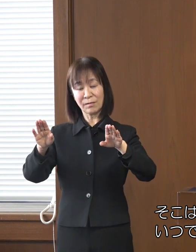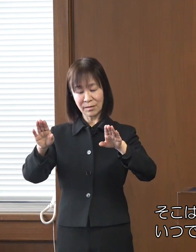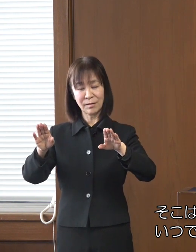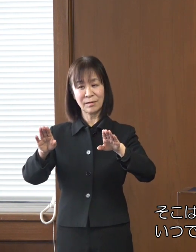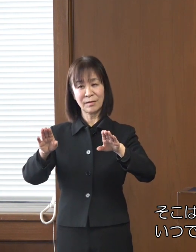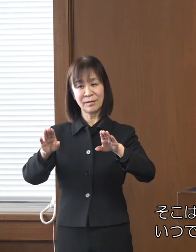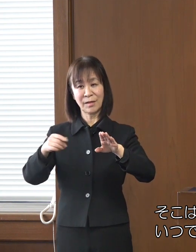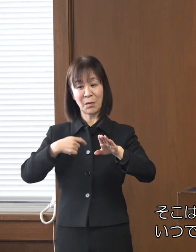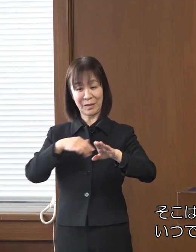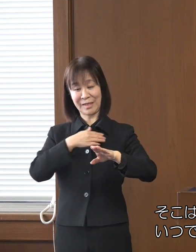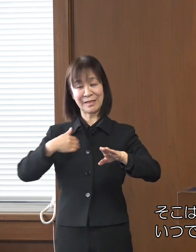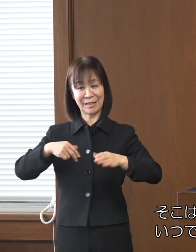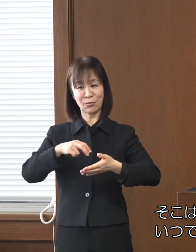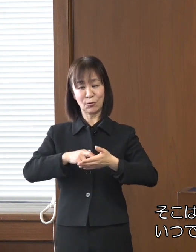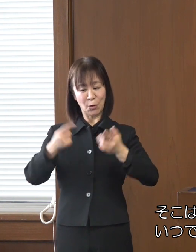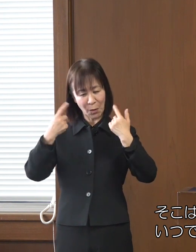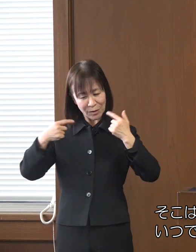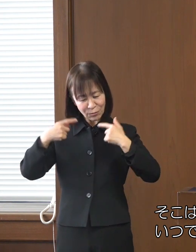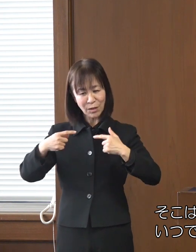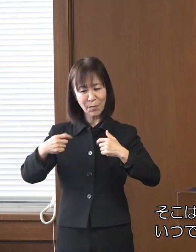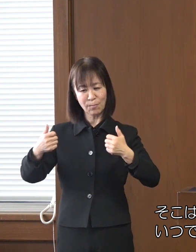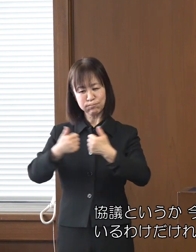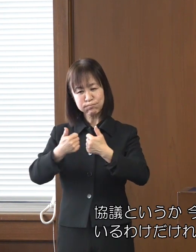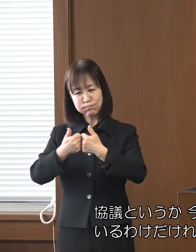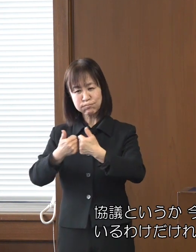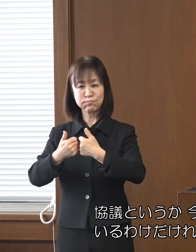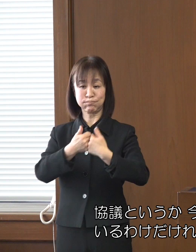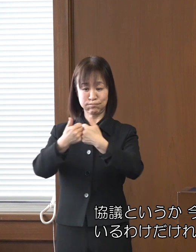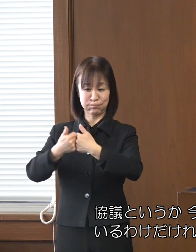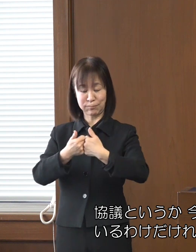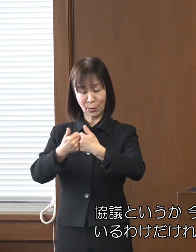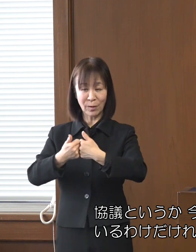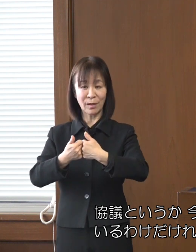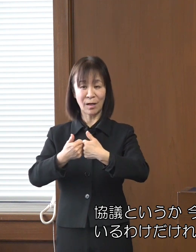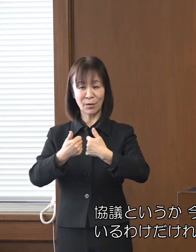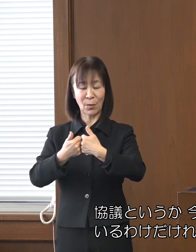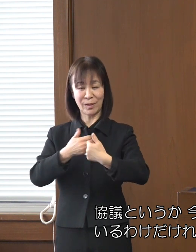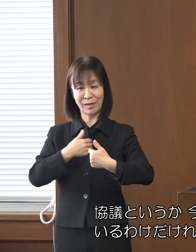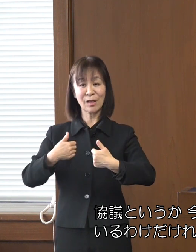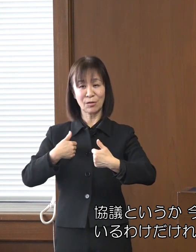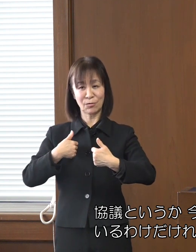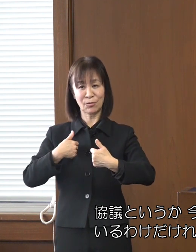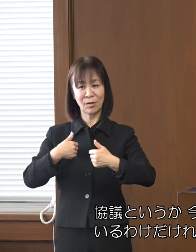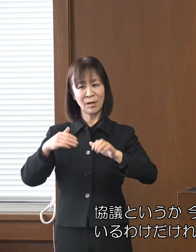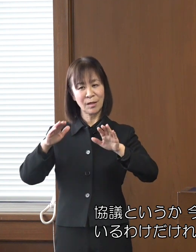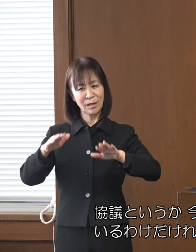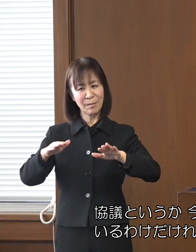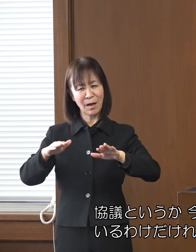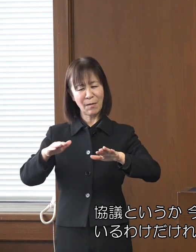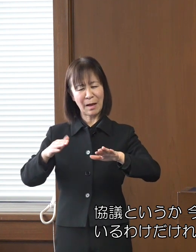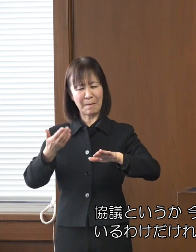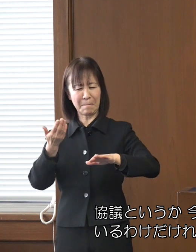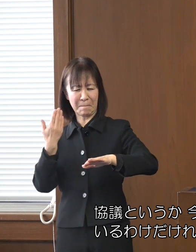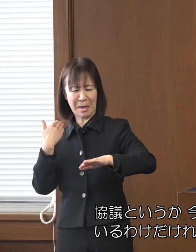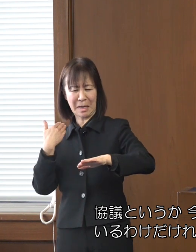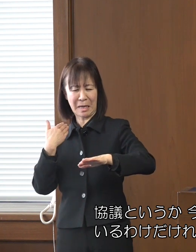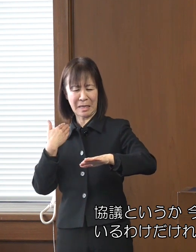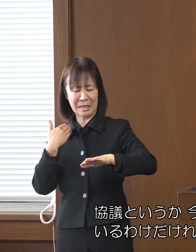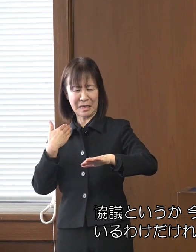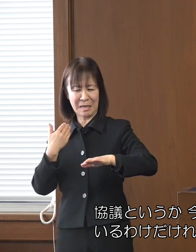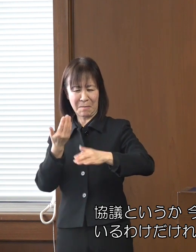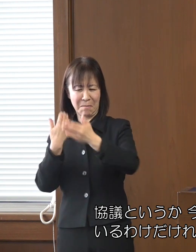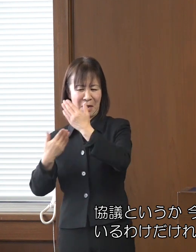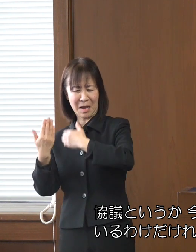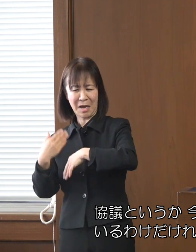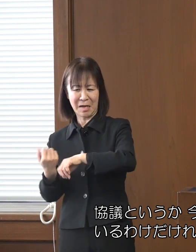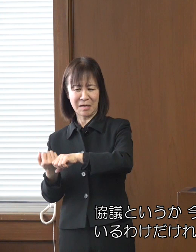するといつでも協議して、結構協議っていうか今 まさにゼロに戻ってしまってるわけだけれどもという